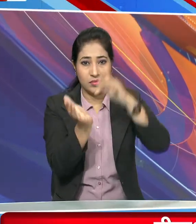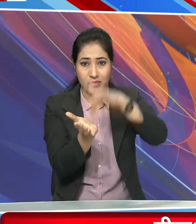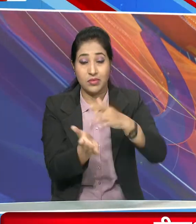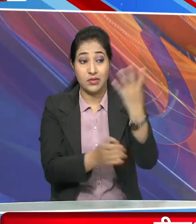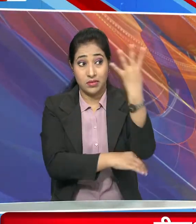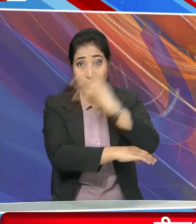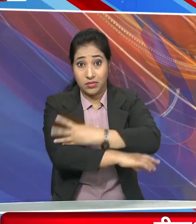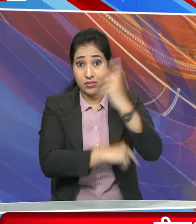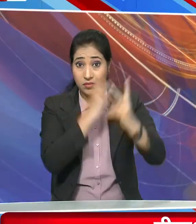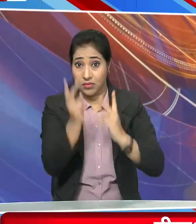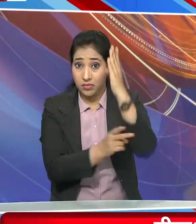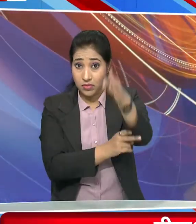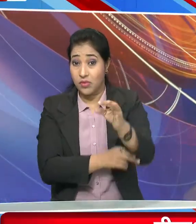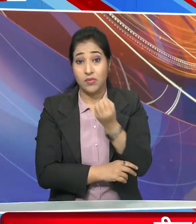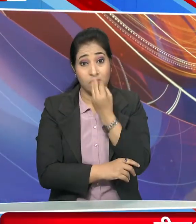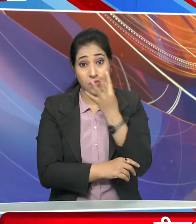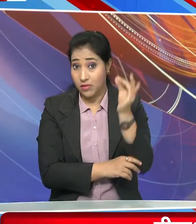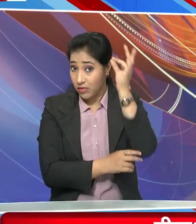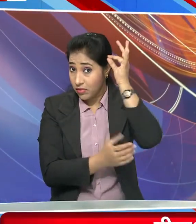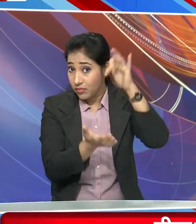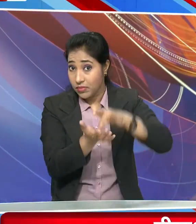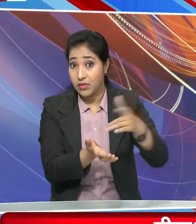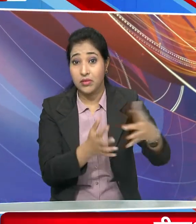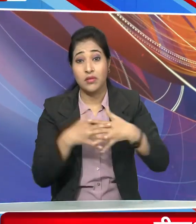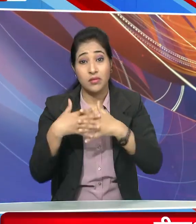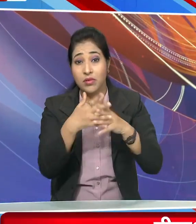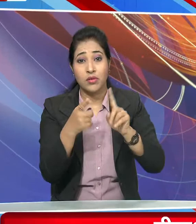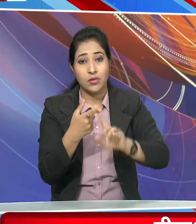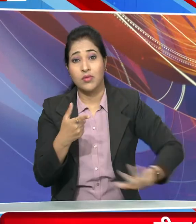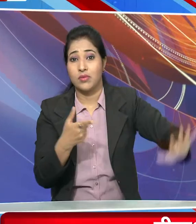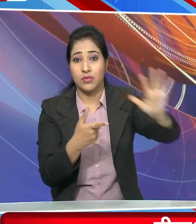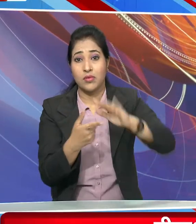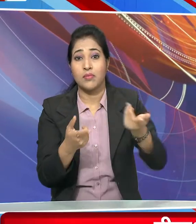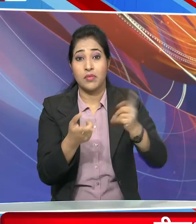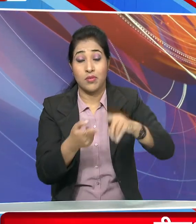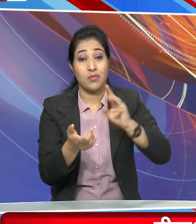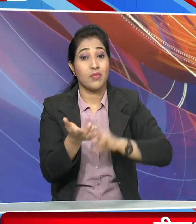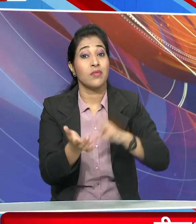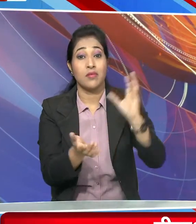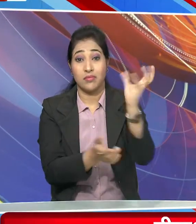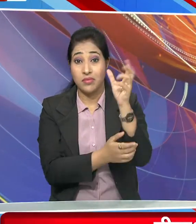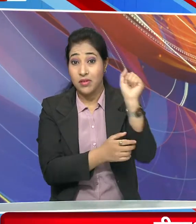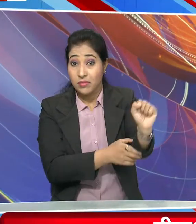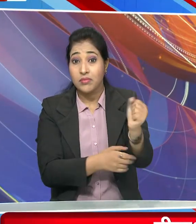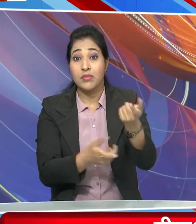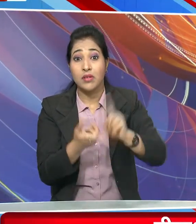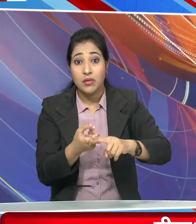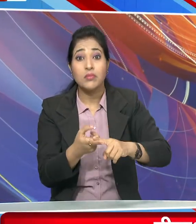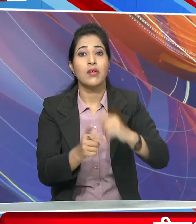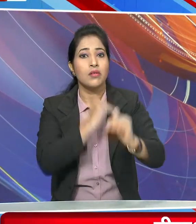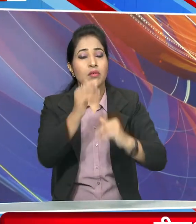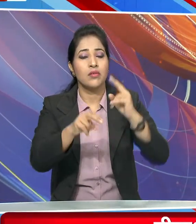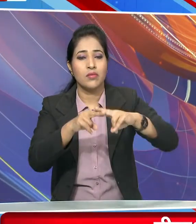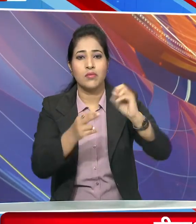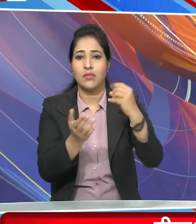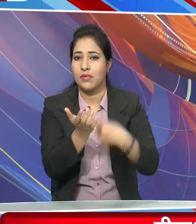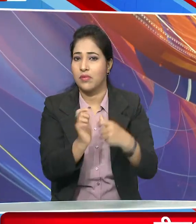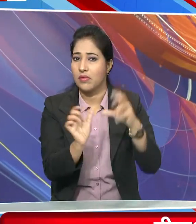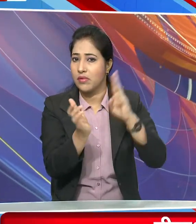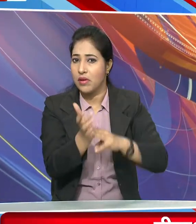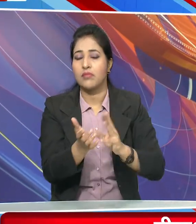कोई शाही विदेश और यूरोपीय मामलों के मंत्रालय द्वारा आयोजित प्रोटेक्टेड पर अब मिलेंगे हिस्सा